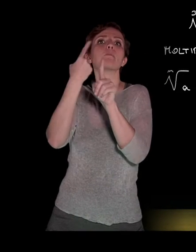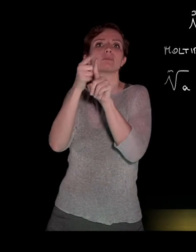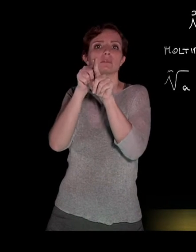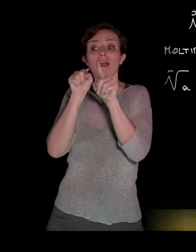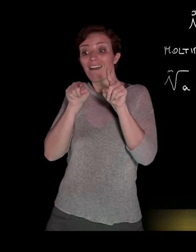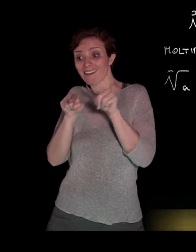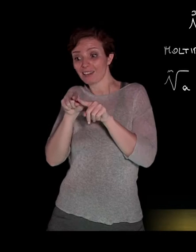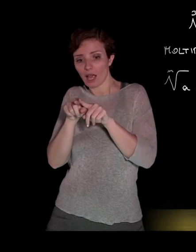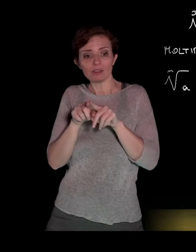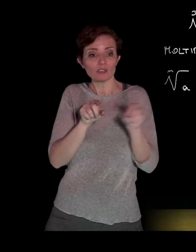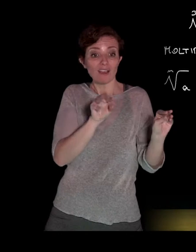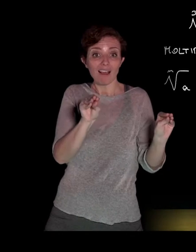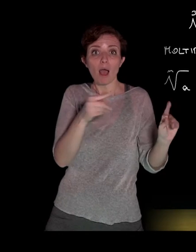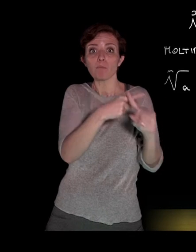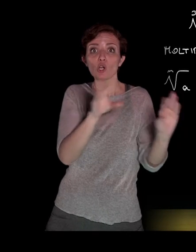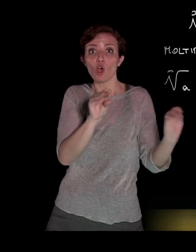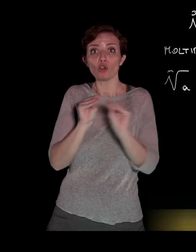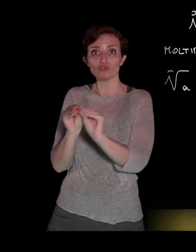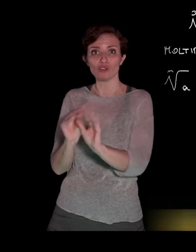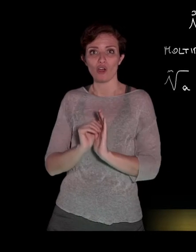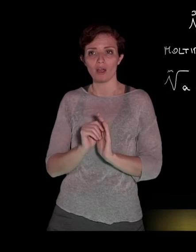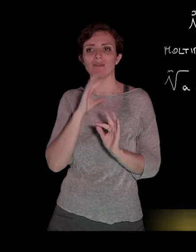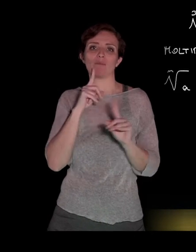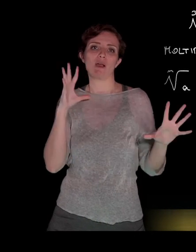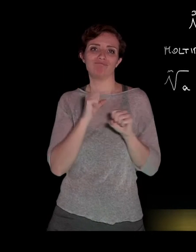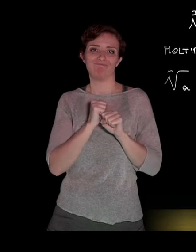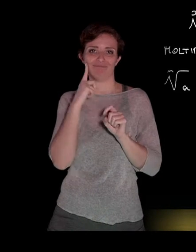radicanti possiamo scriverla sinteticamente in questa forma